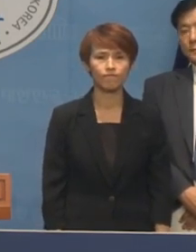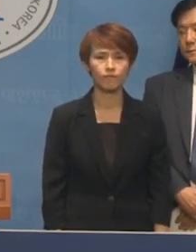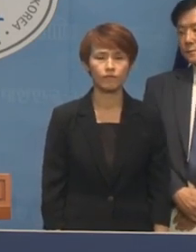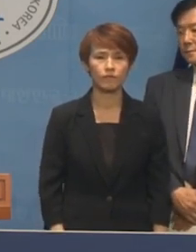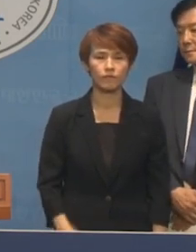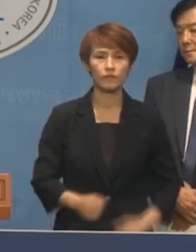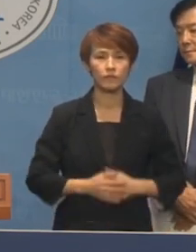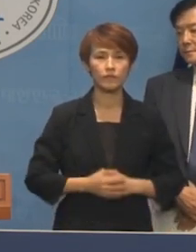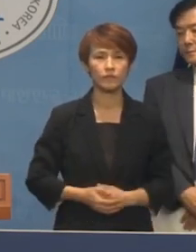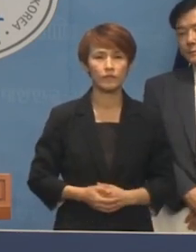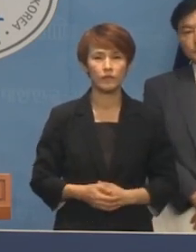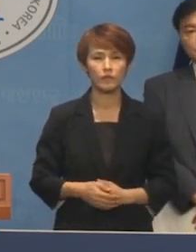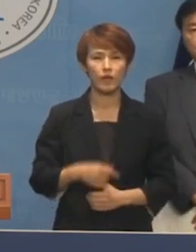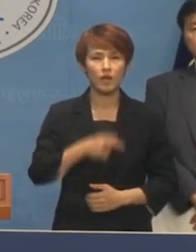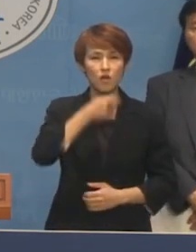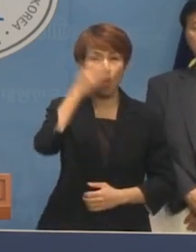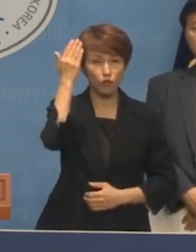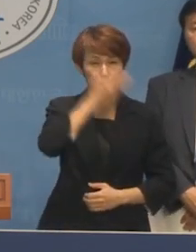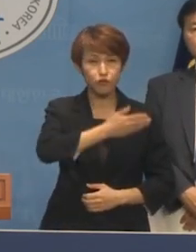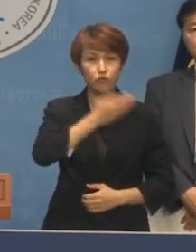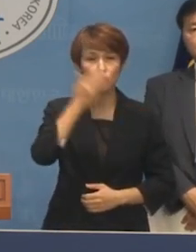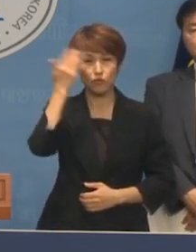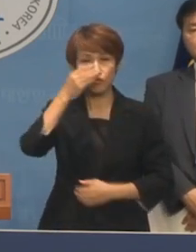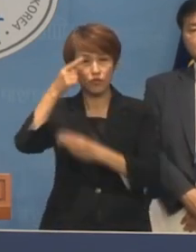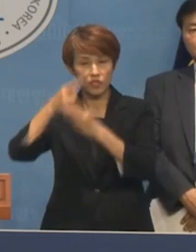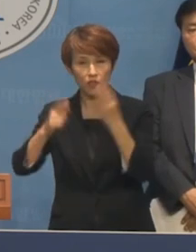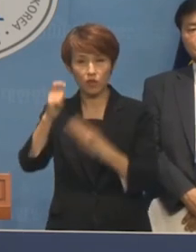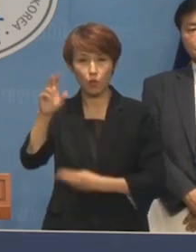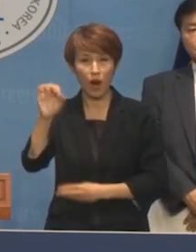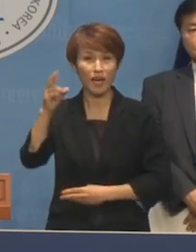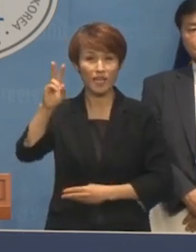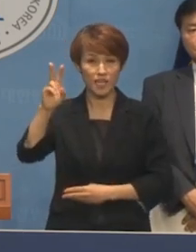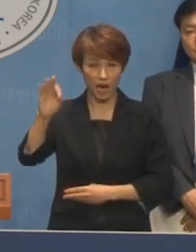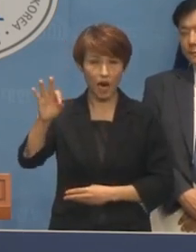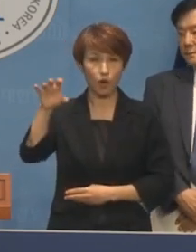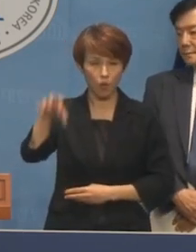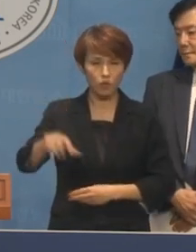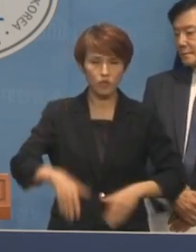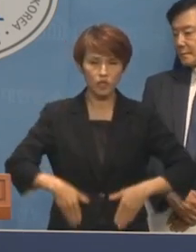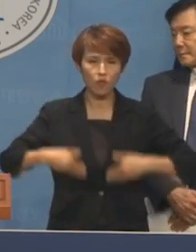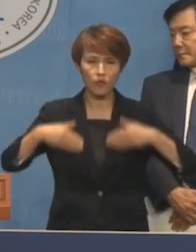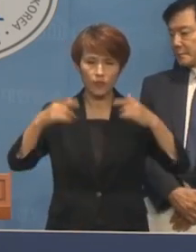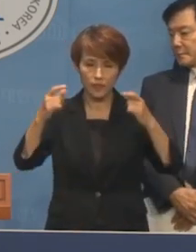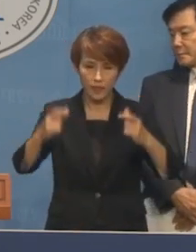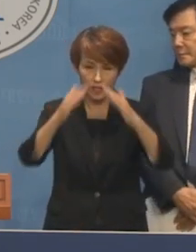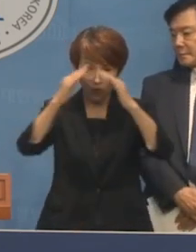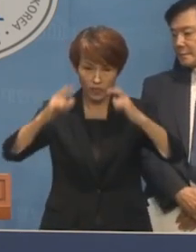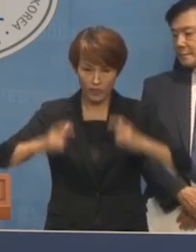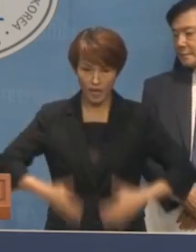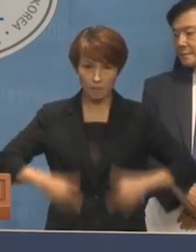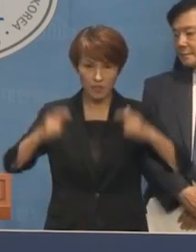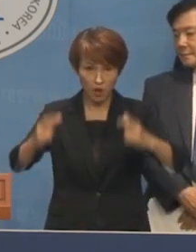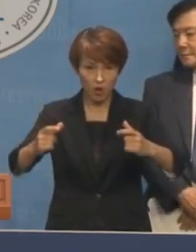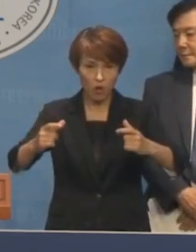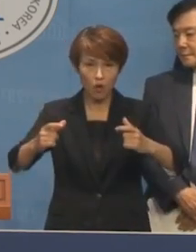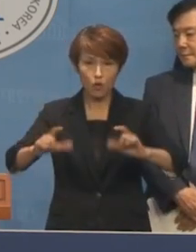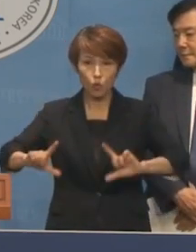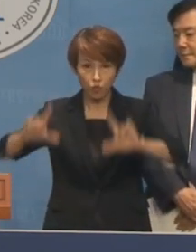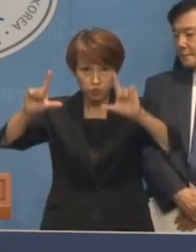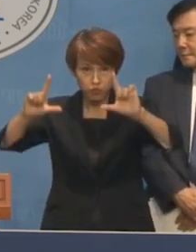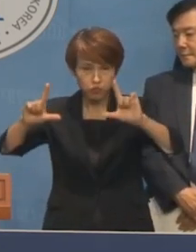여수, 순천, 광양시 등 6개 시군으로 구성된 전남 동부권은 전남 서부권의